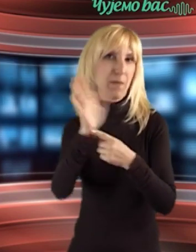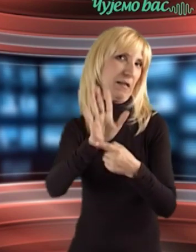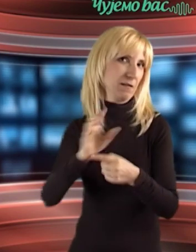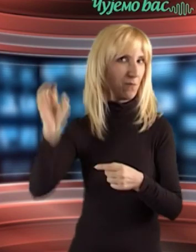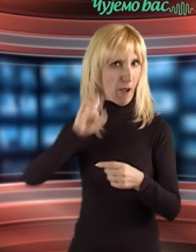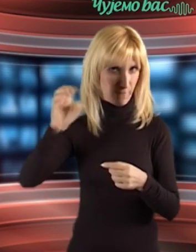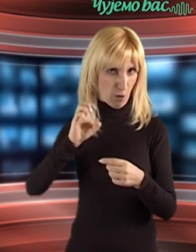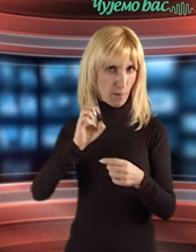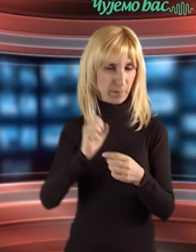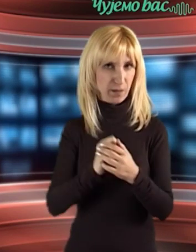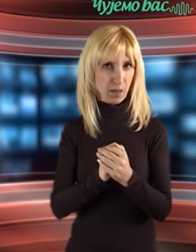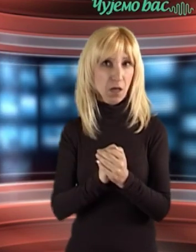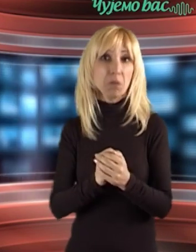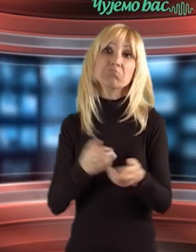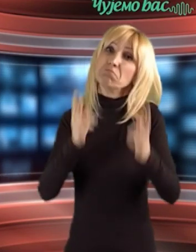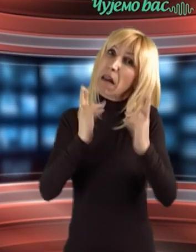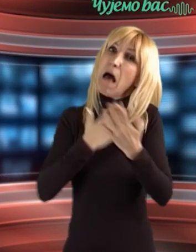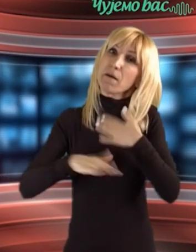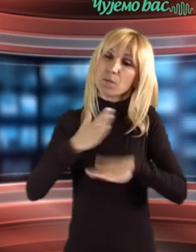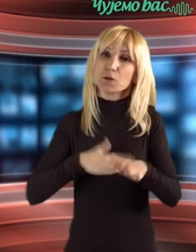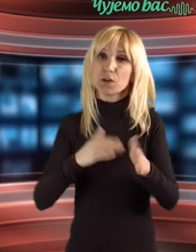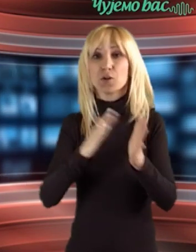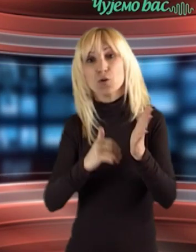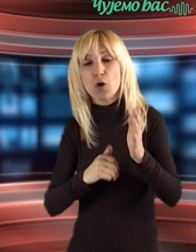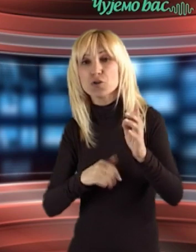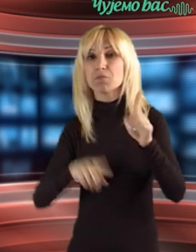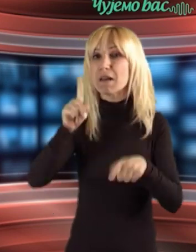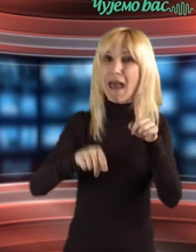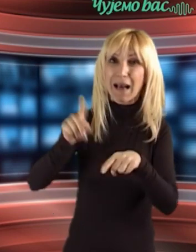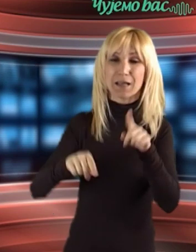u Evropi uopšte i nadamo se, kažem, da će se još nekad